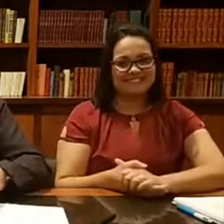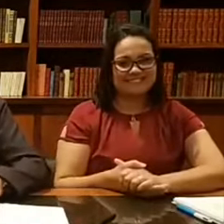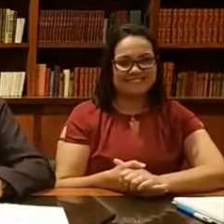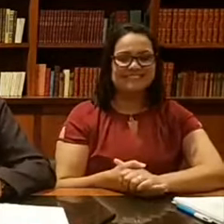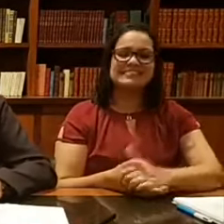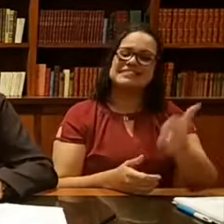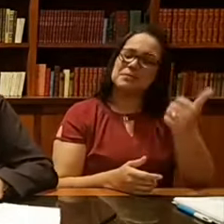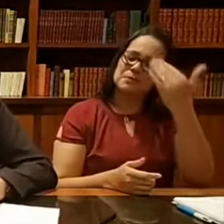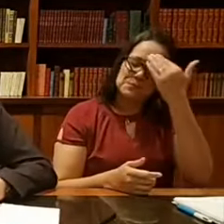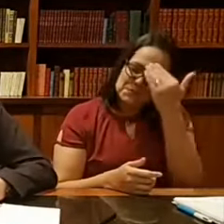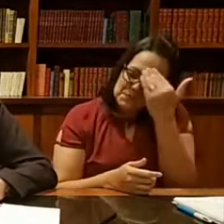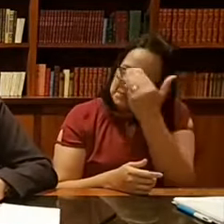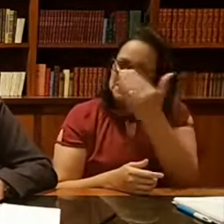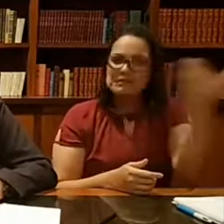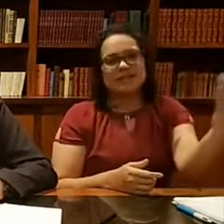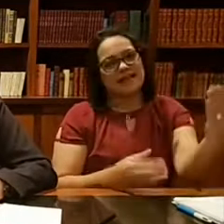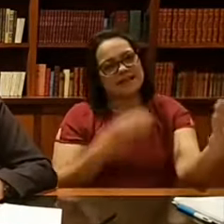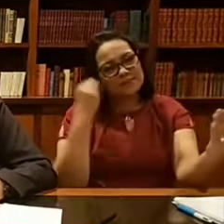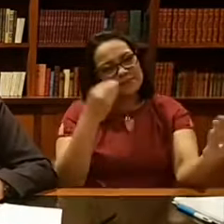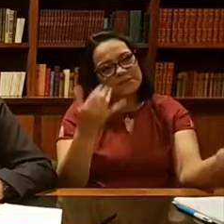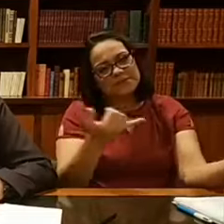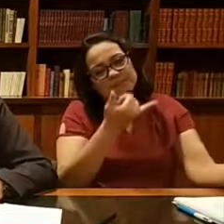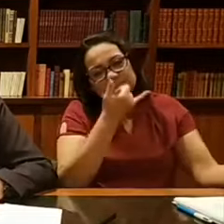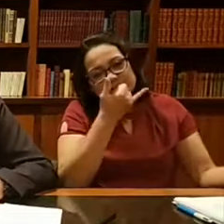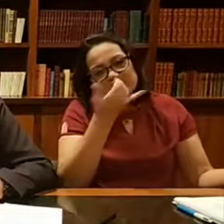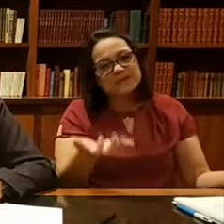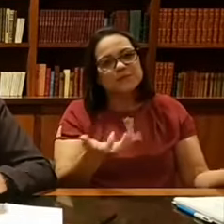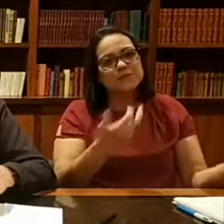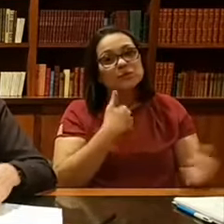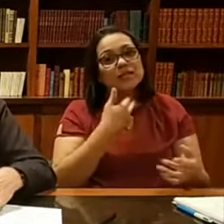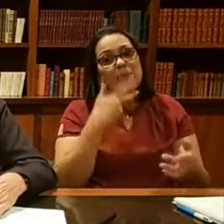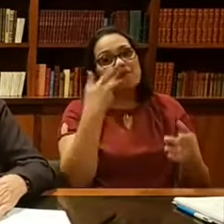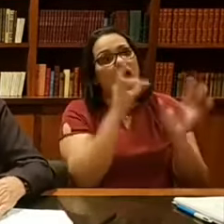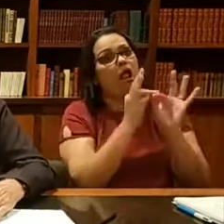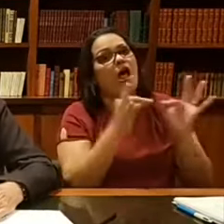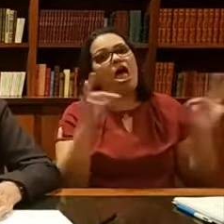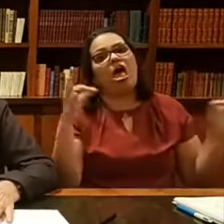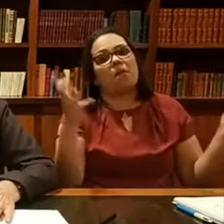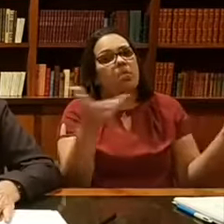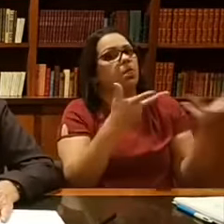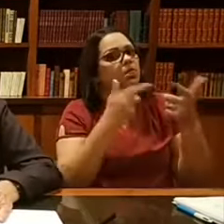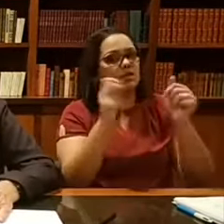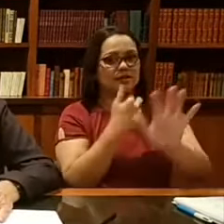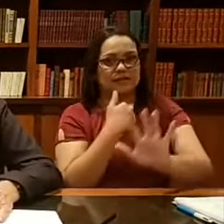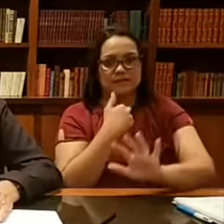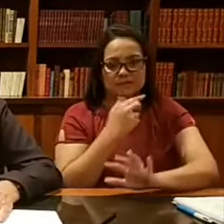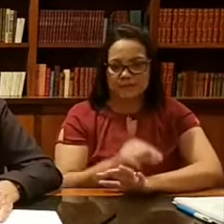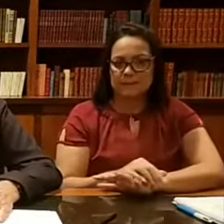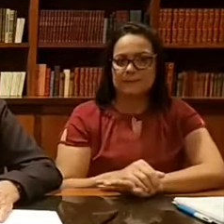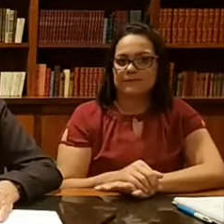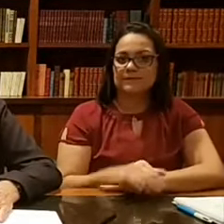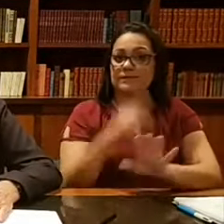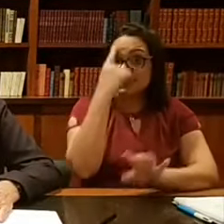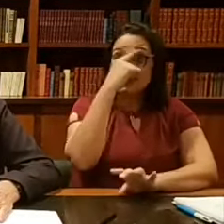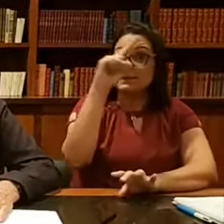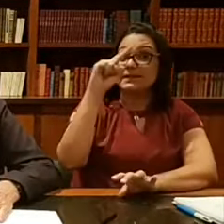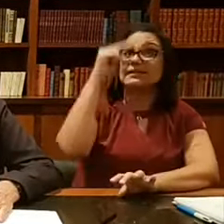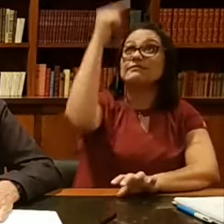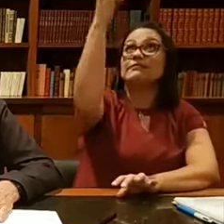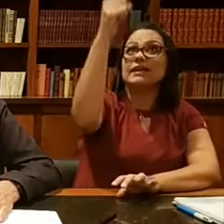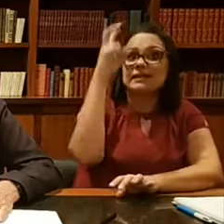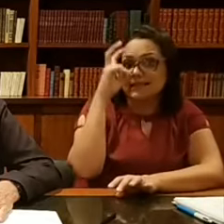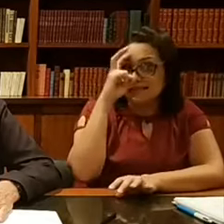Pessoal, muito obrigado pela oportunidade. Desculpe aí, não está em condição de falar com desenvoltura ainda. E a semana que vem, quinta-feira,